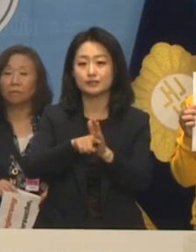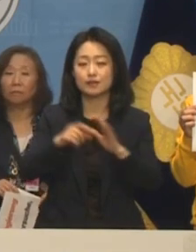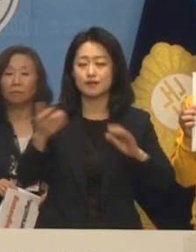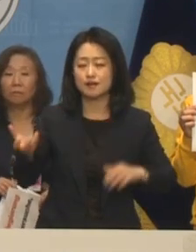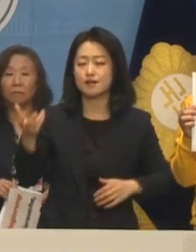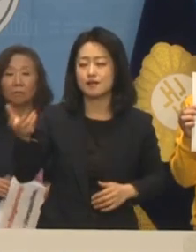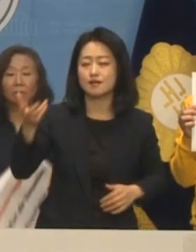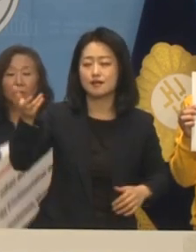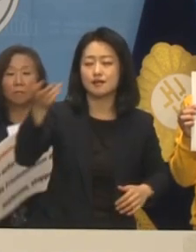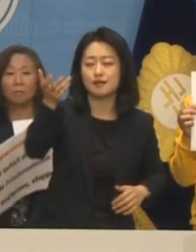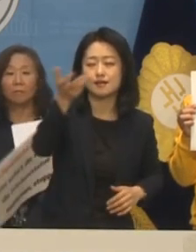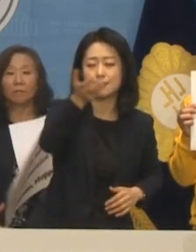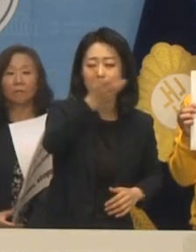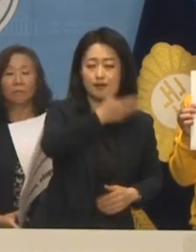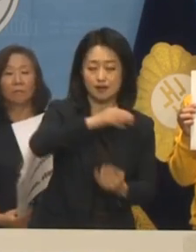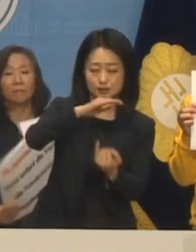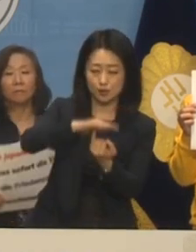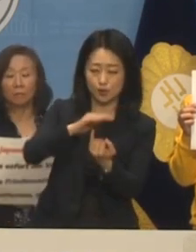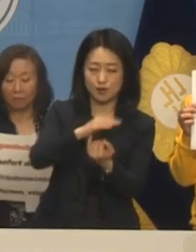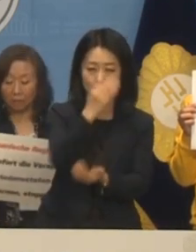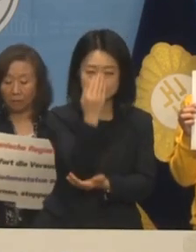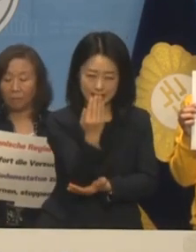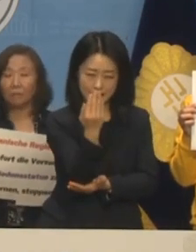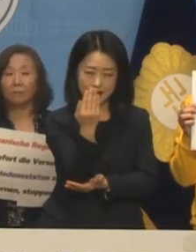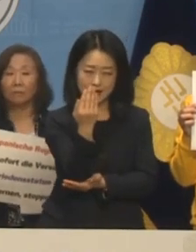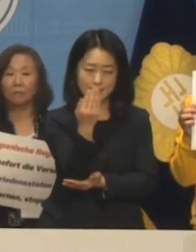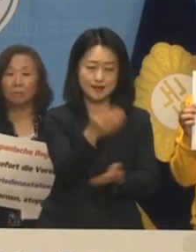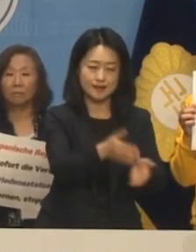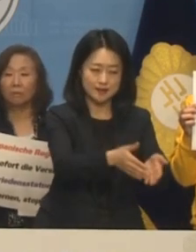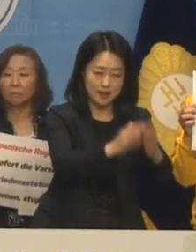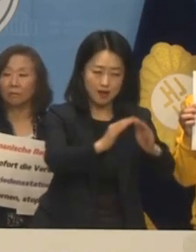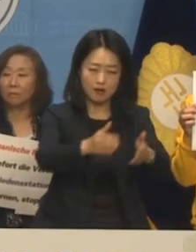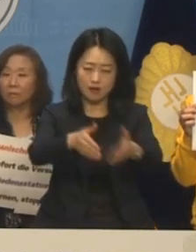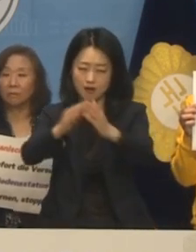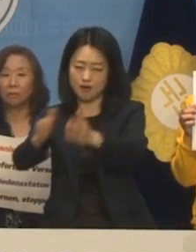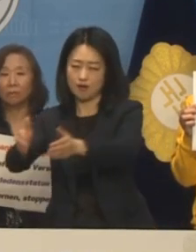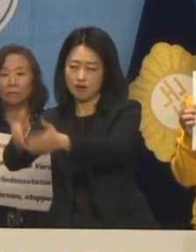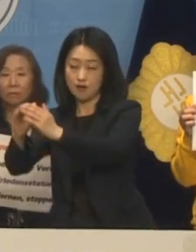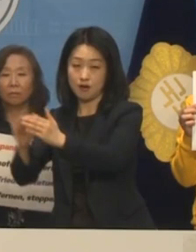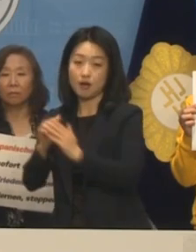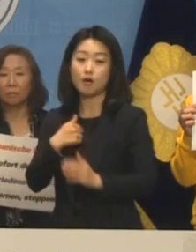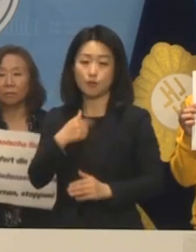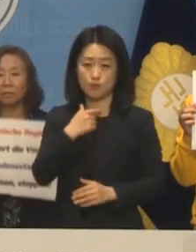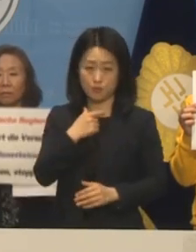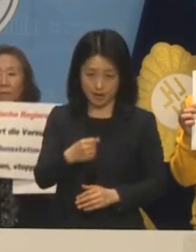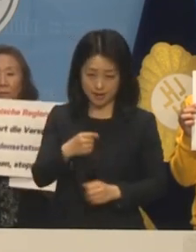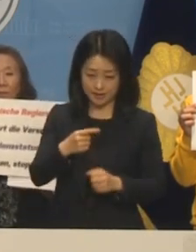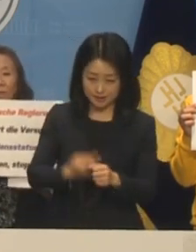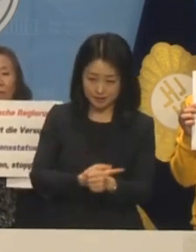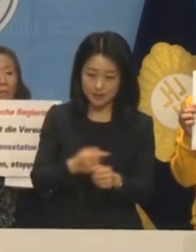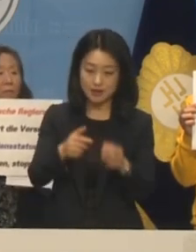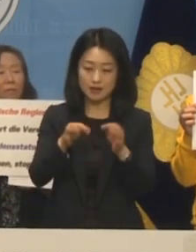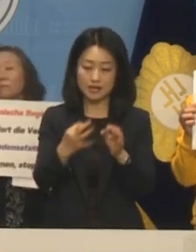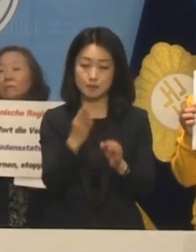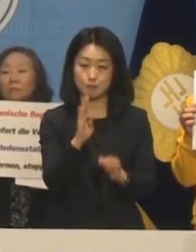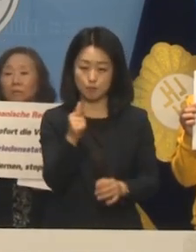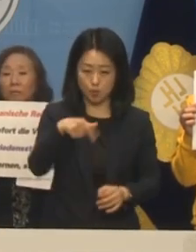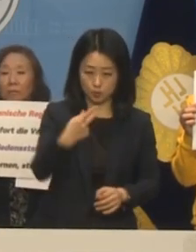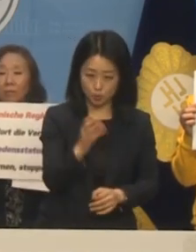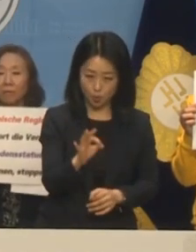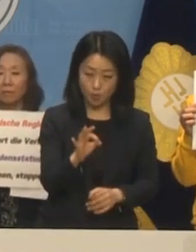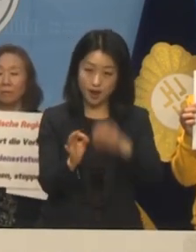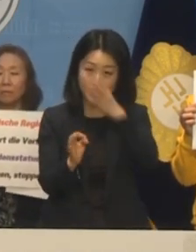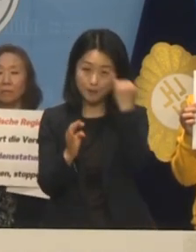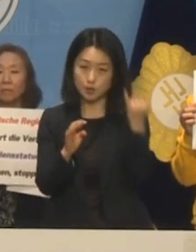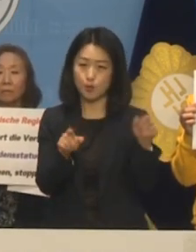다니시며 평화의 소녀상을 세우겠다고 하셨습니다. 저희는 그 뜻을 받들어 대한민국 시민들과 세계인들과